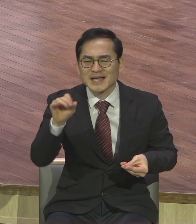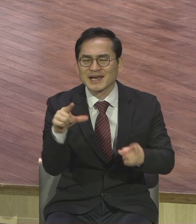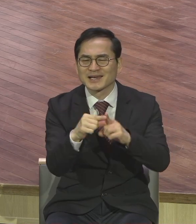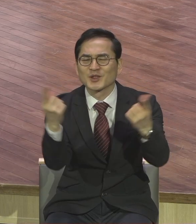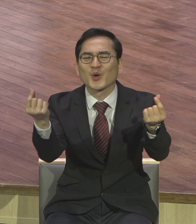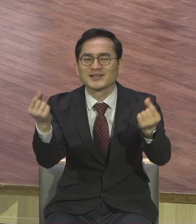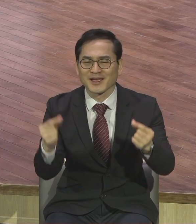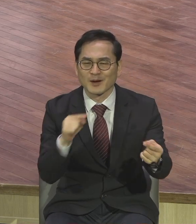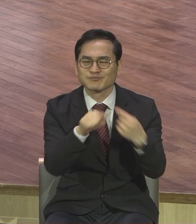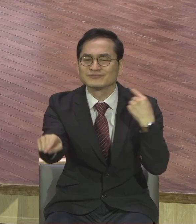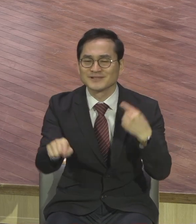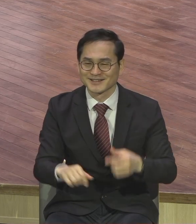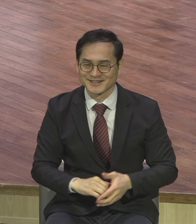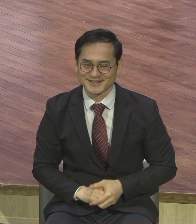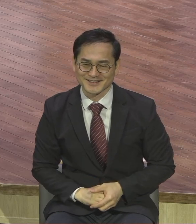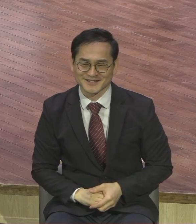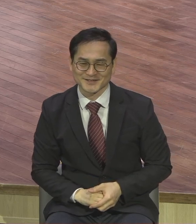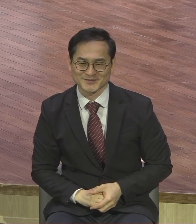집에 가서 웃으세요.